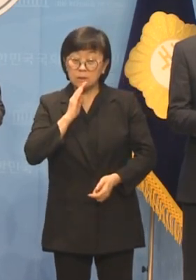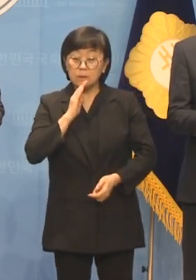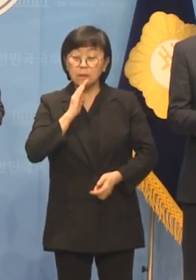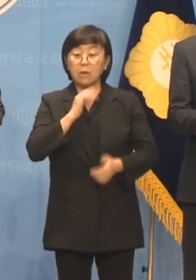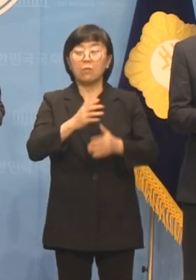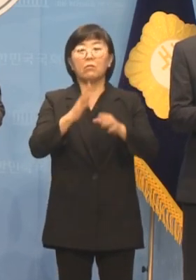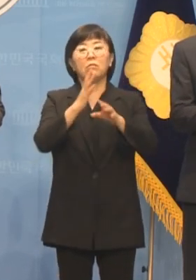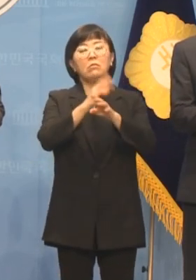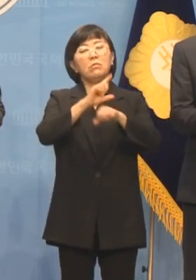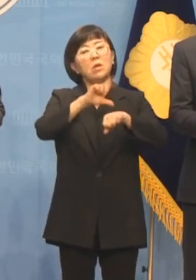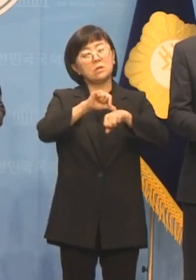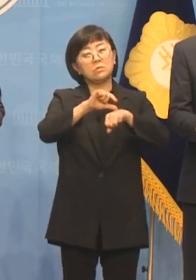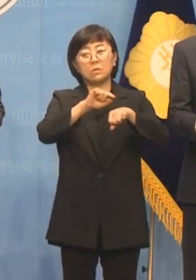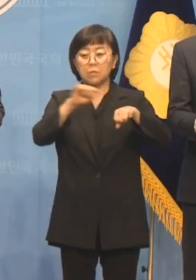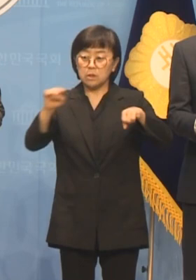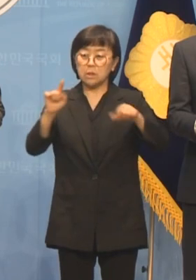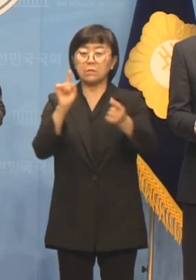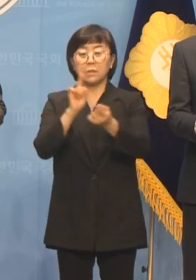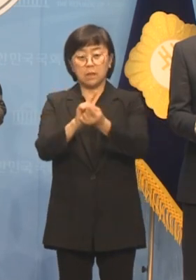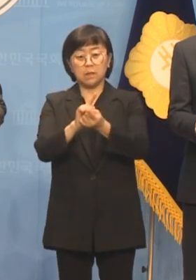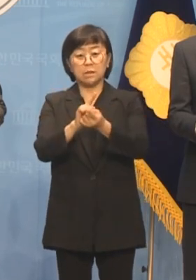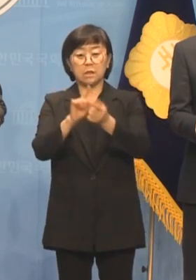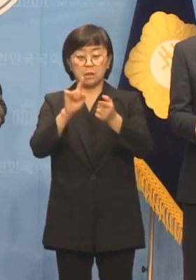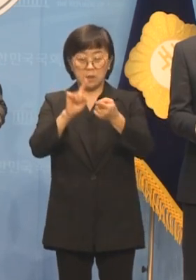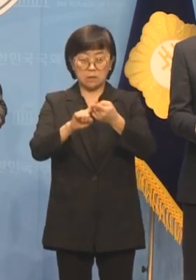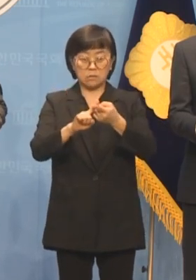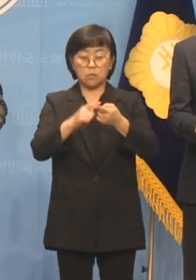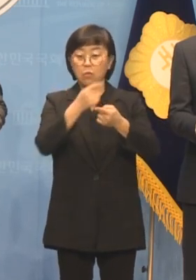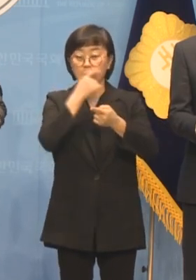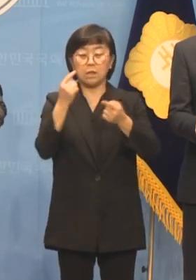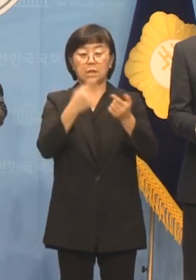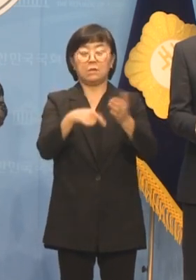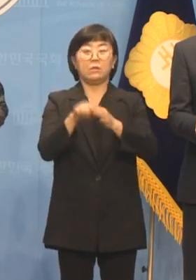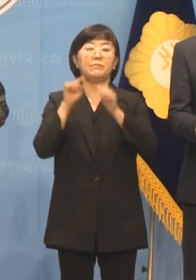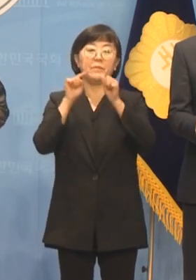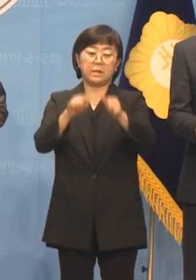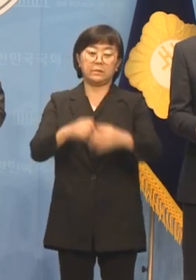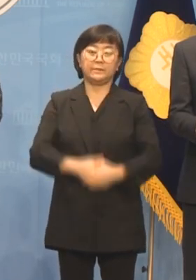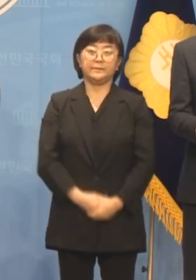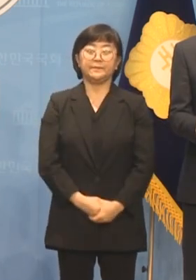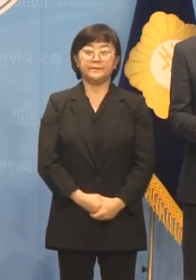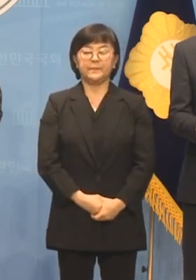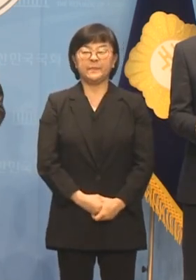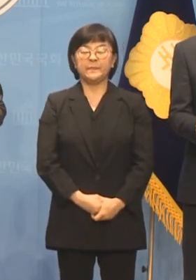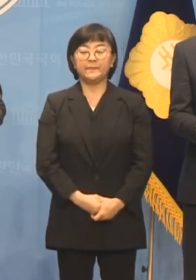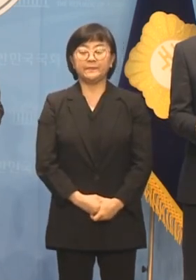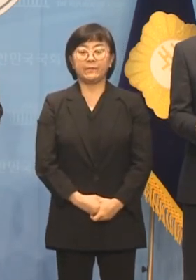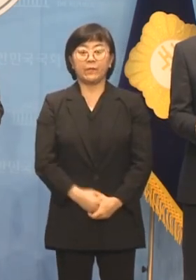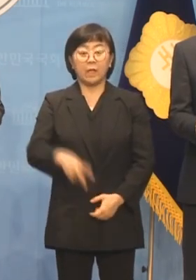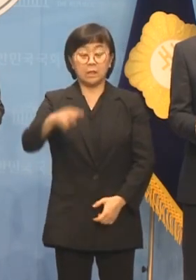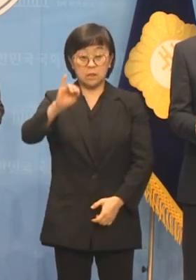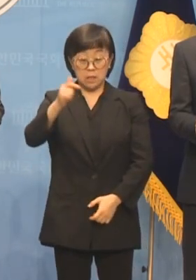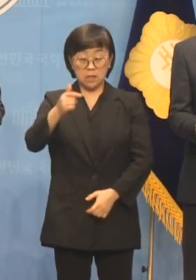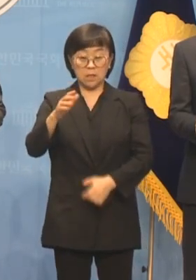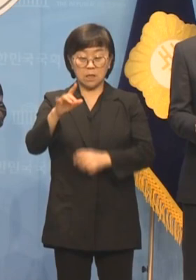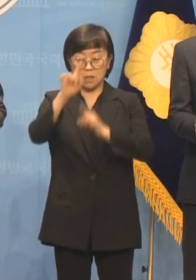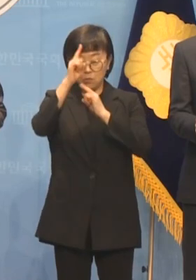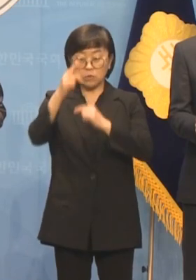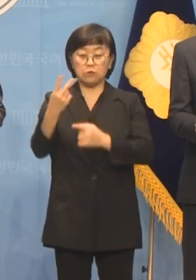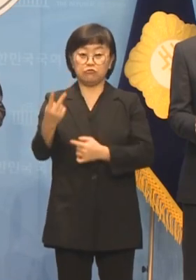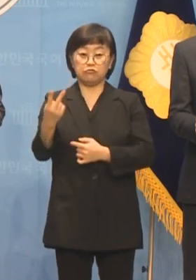몇 시부터 몇 시까지 만났는지 등을 다시 한번 확인하도록 하였다. 신모 씨 및 이모